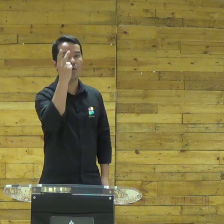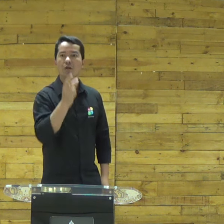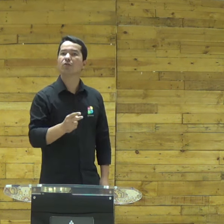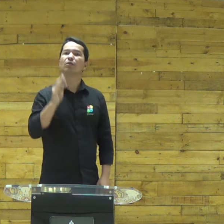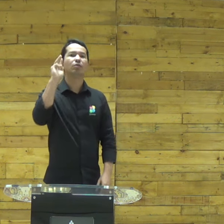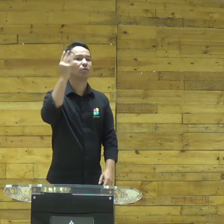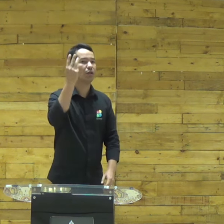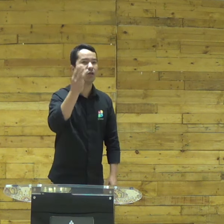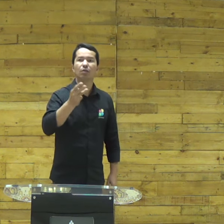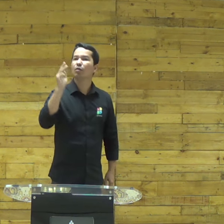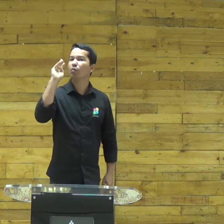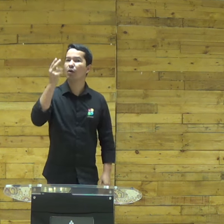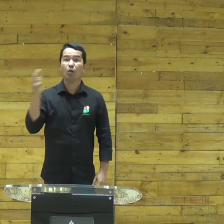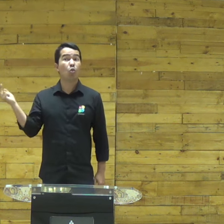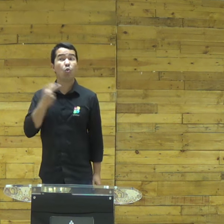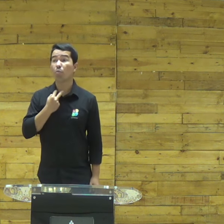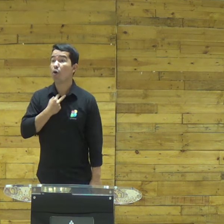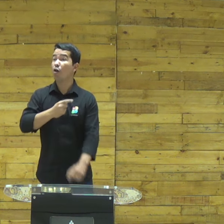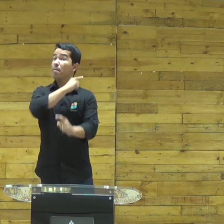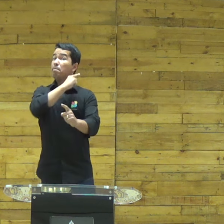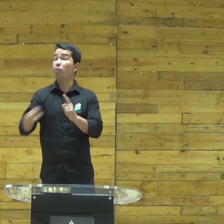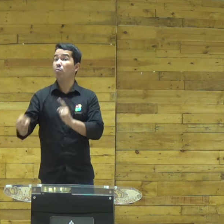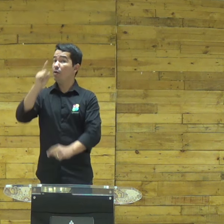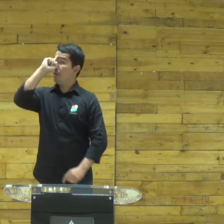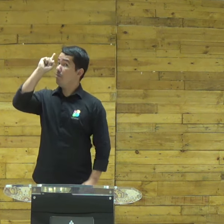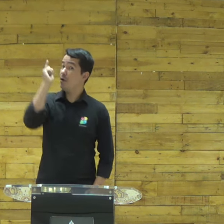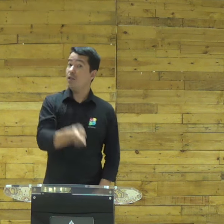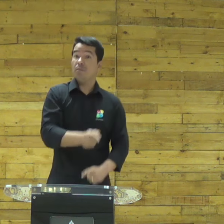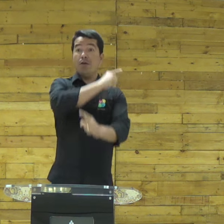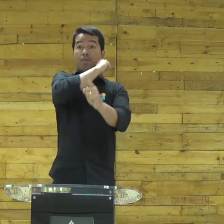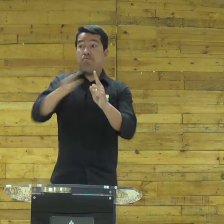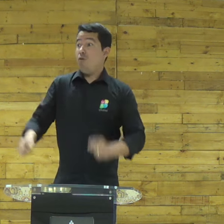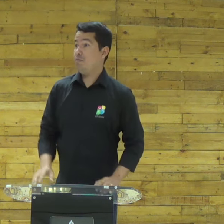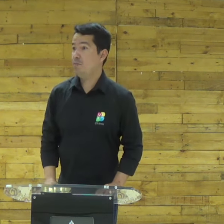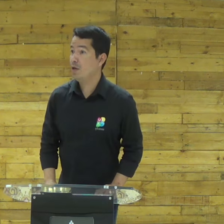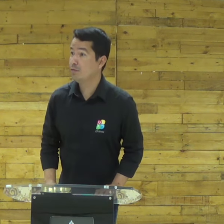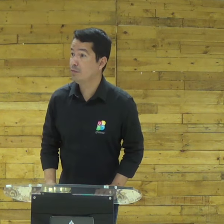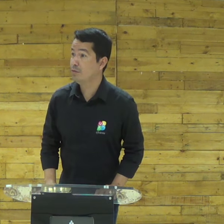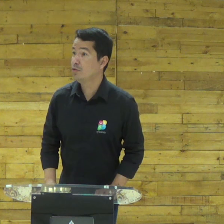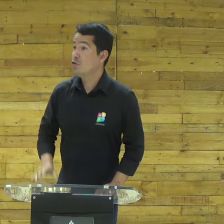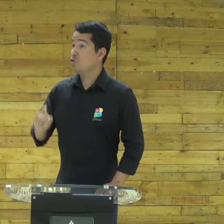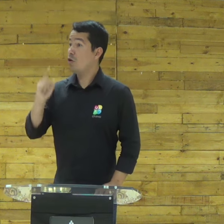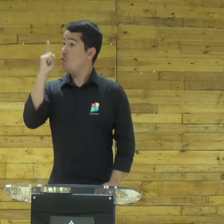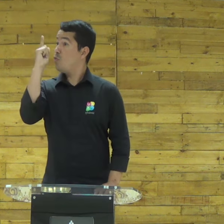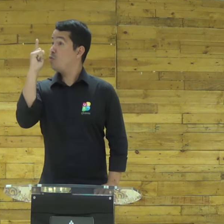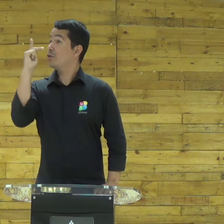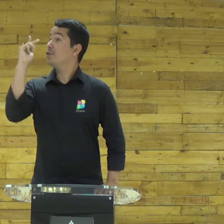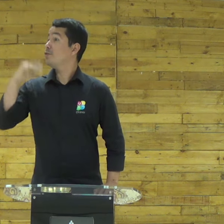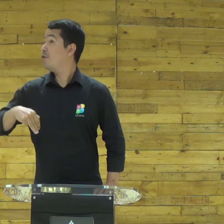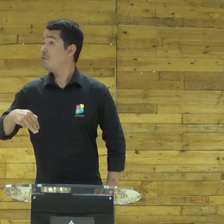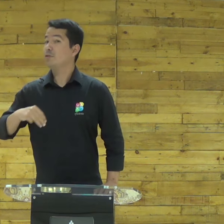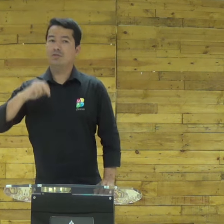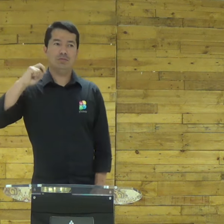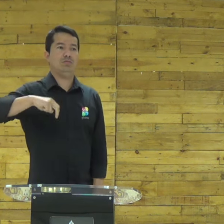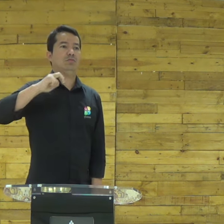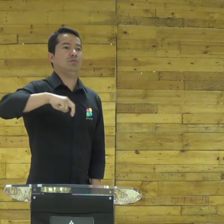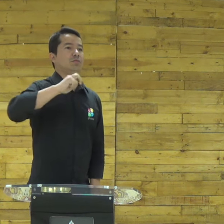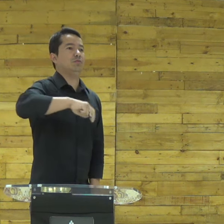km não podia andar mais que isso era proibido era um mandamento 1 km